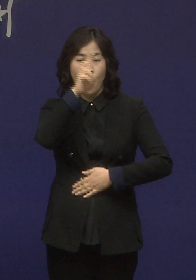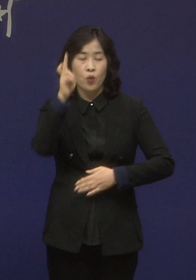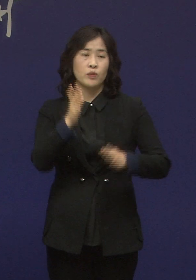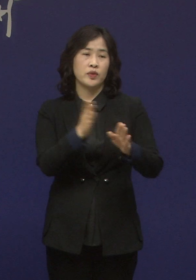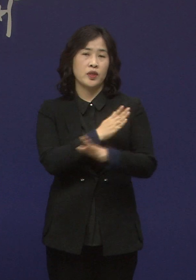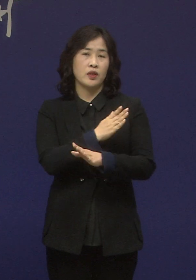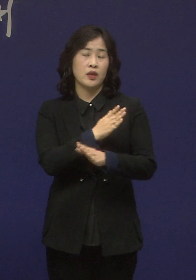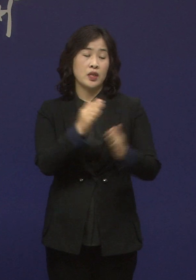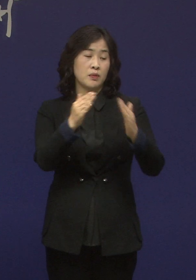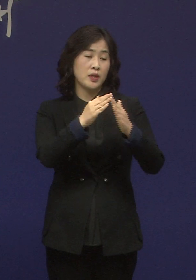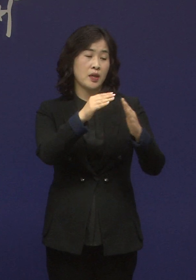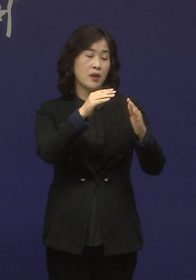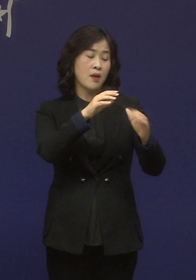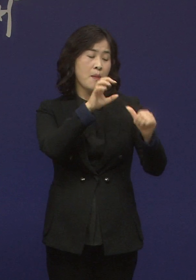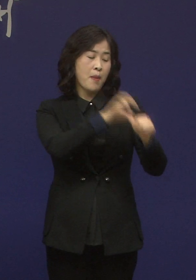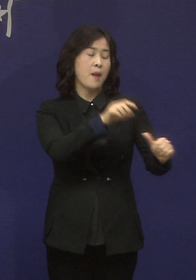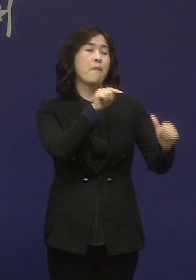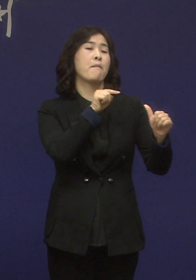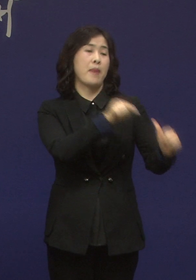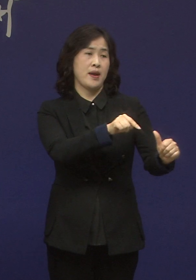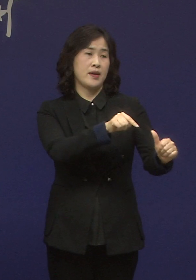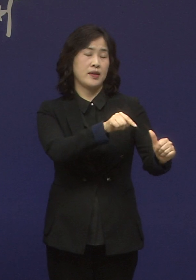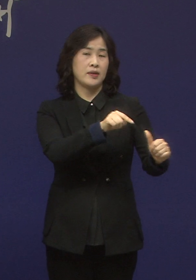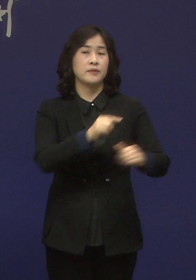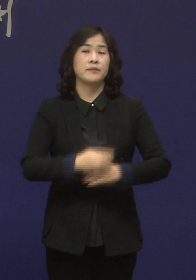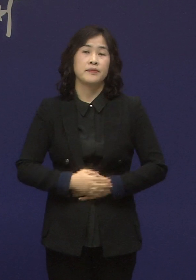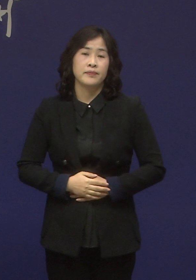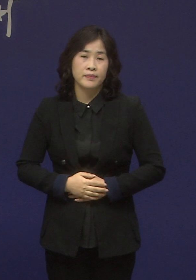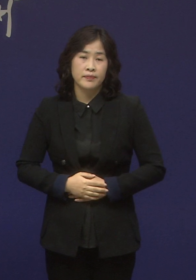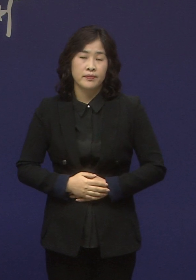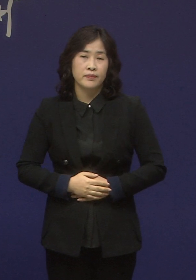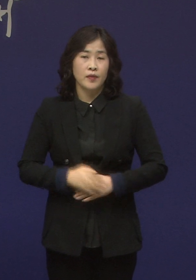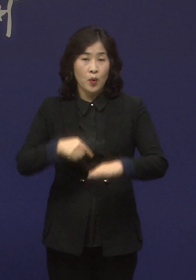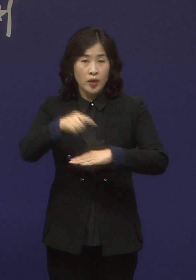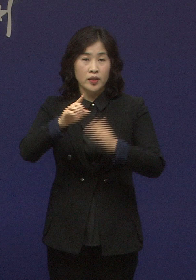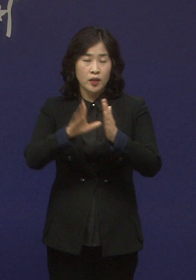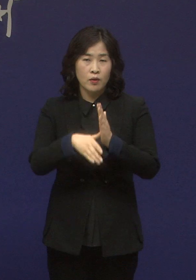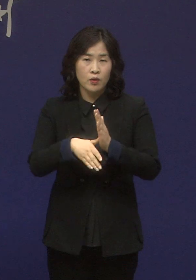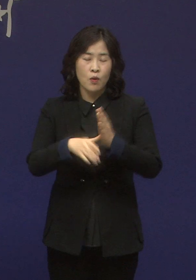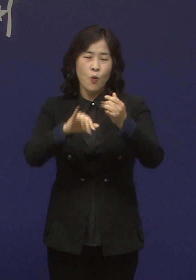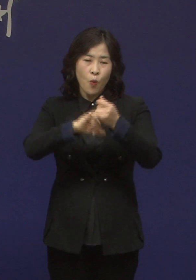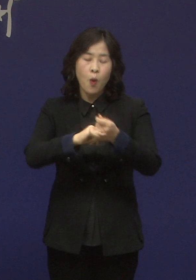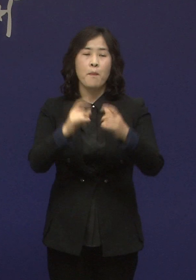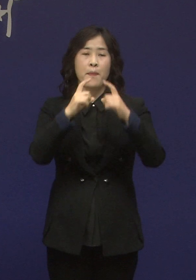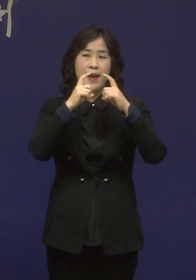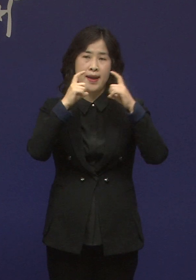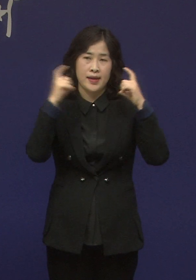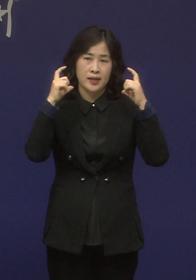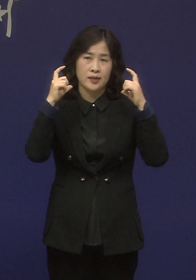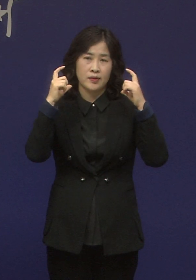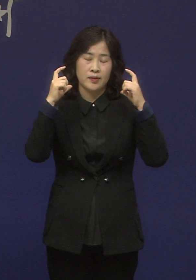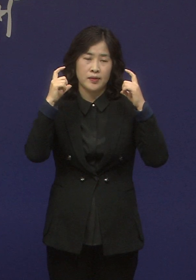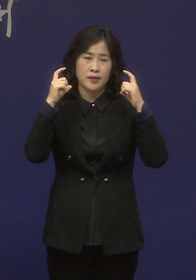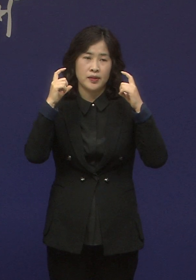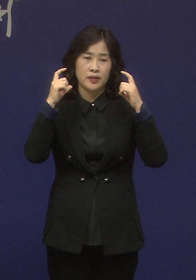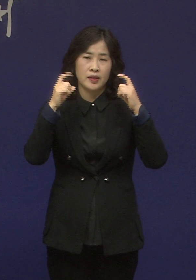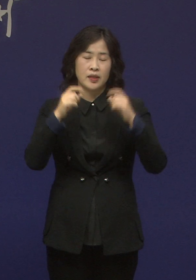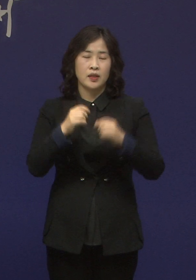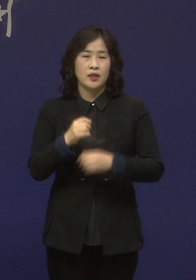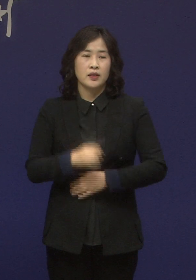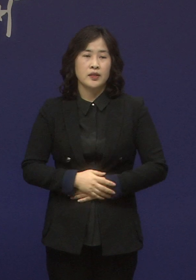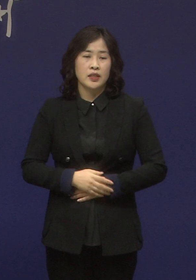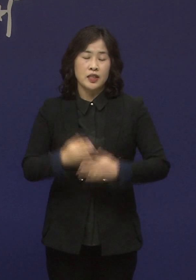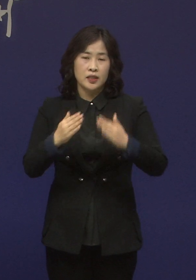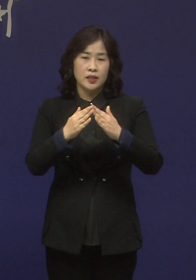오후부터 자택에서 격리토록 하였고 외출 시에는 마스크를 착용한 후